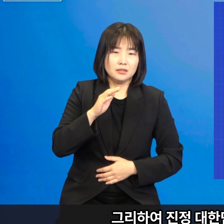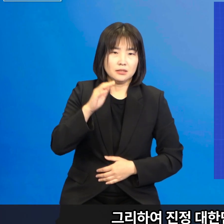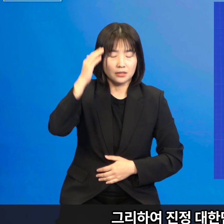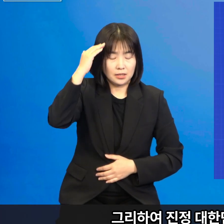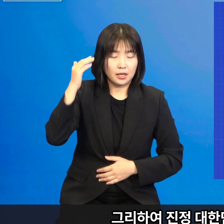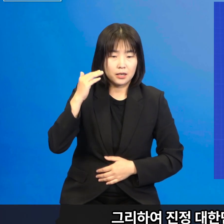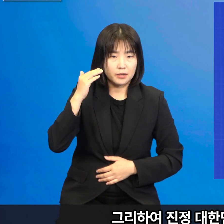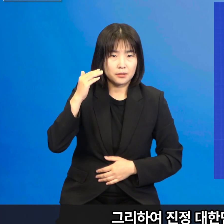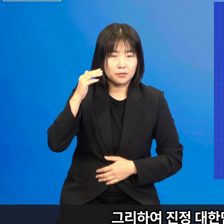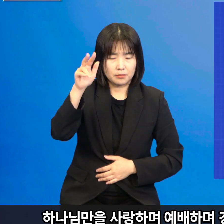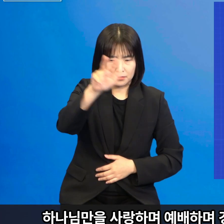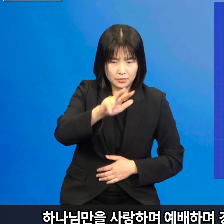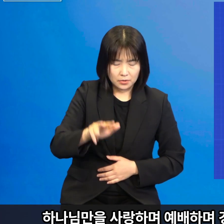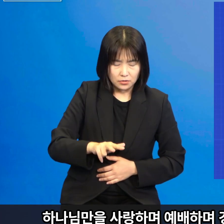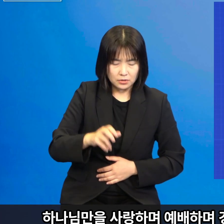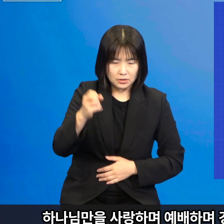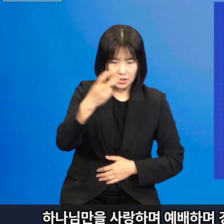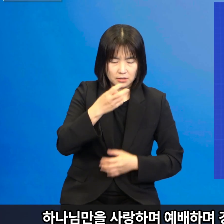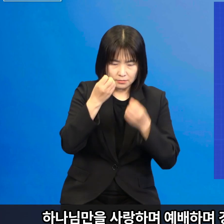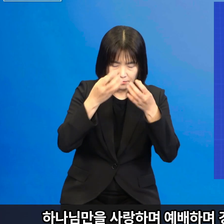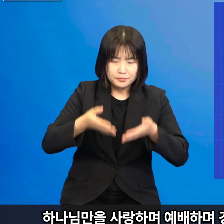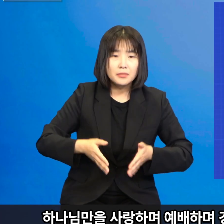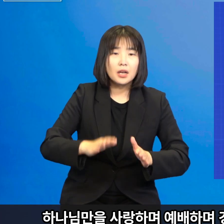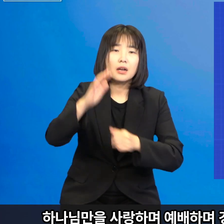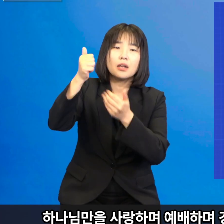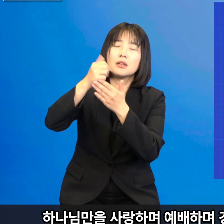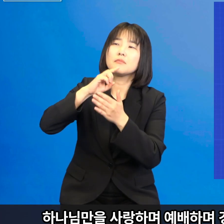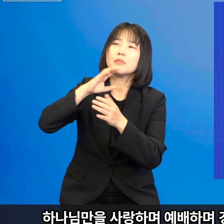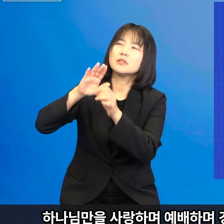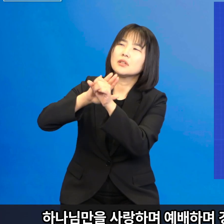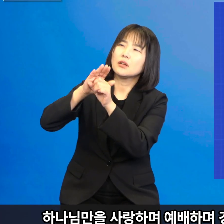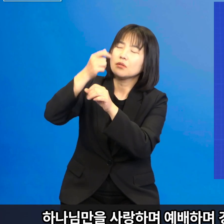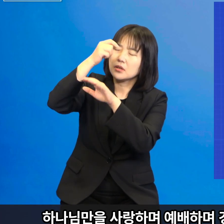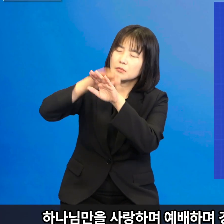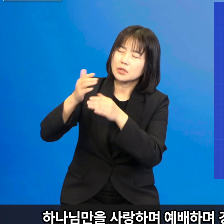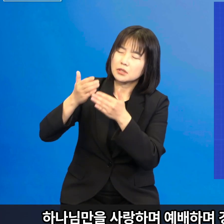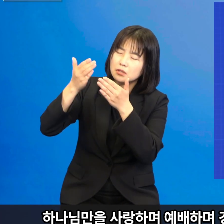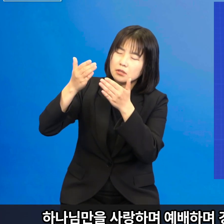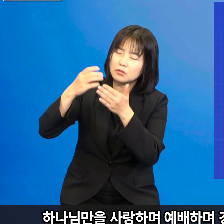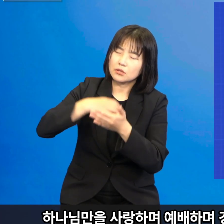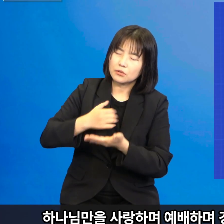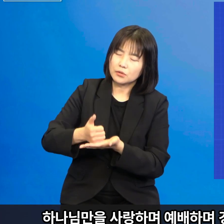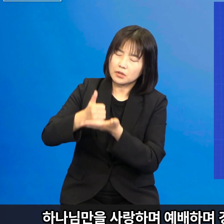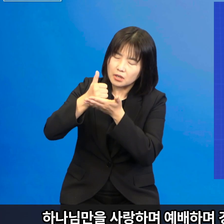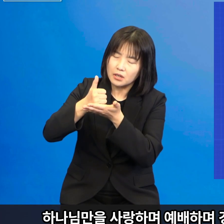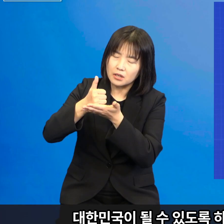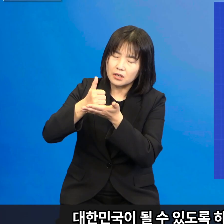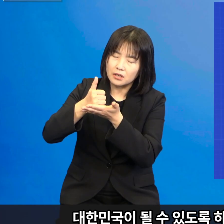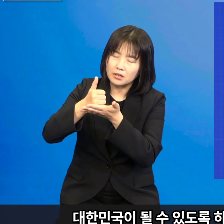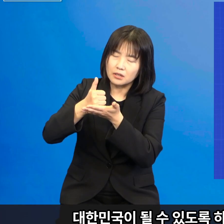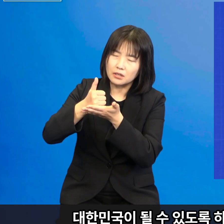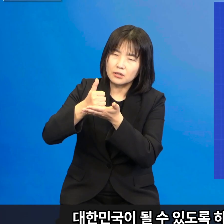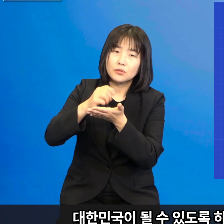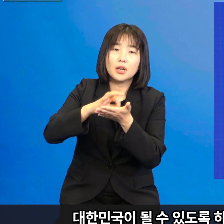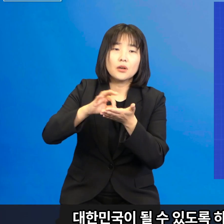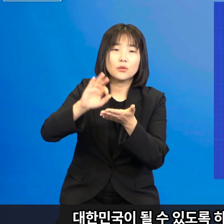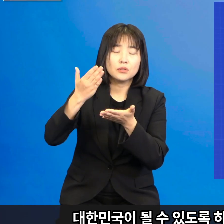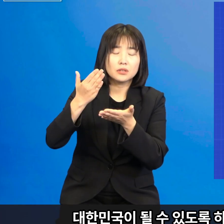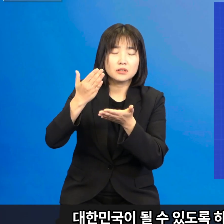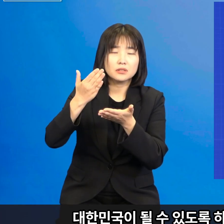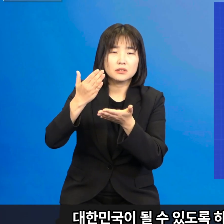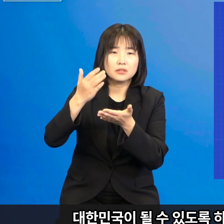다시금 거듭나 하나님만을 사랑하며 예비하며 경외하며 제사장적 나라로 쓰임받는 대한민국이 될 수